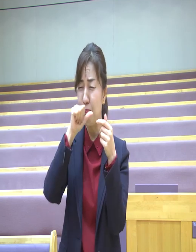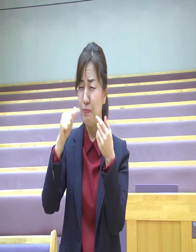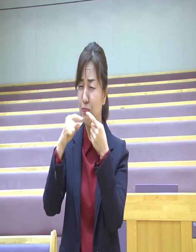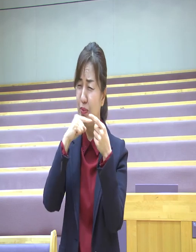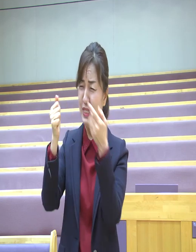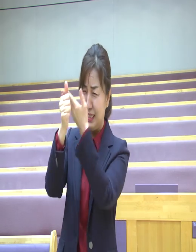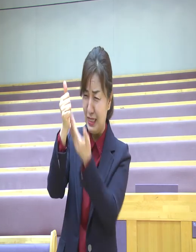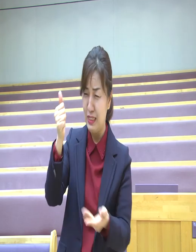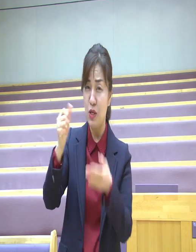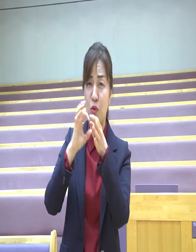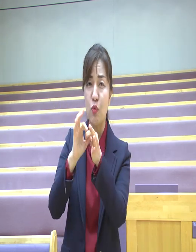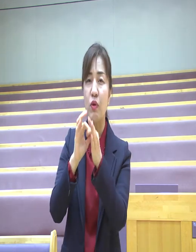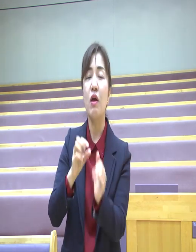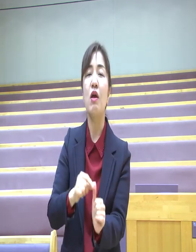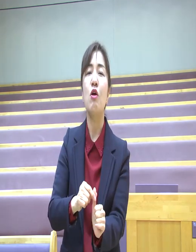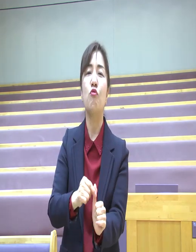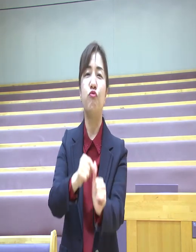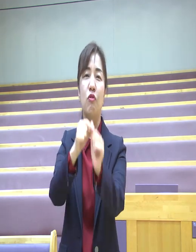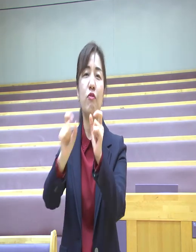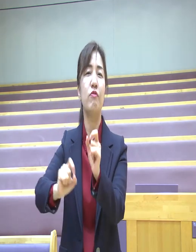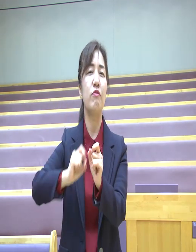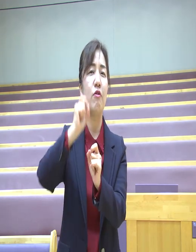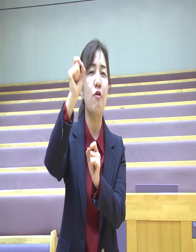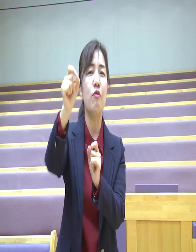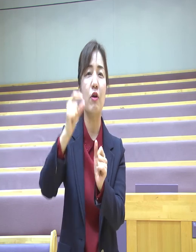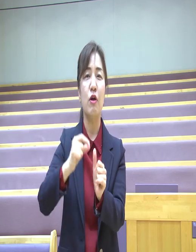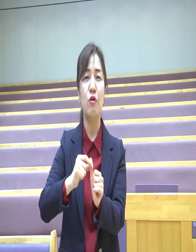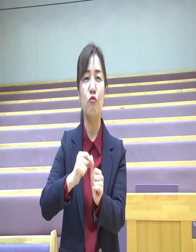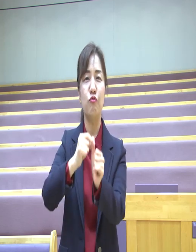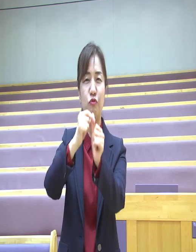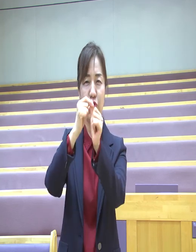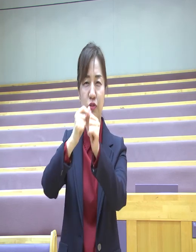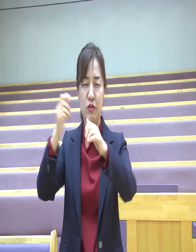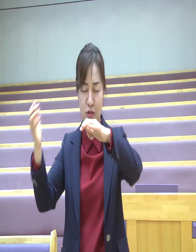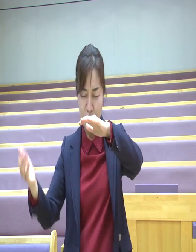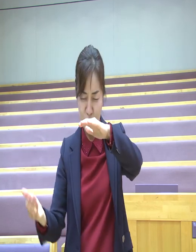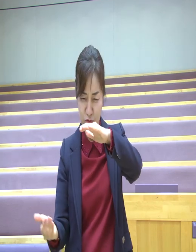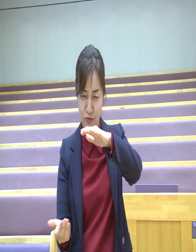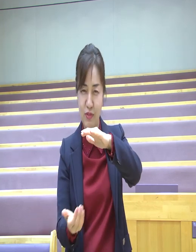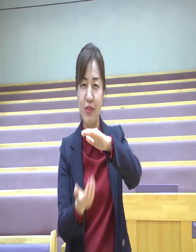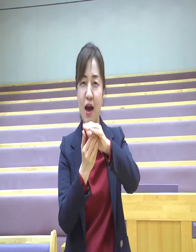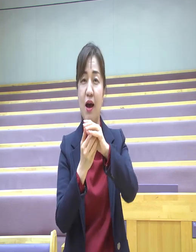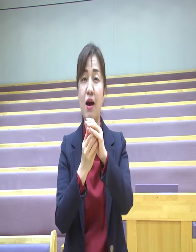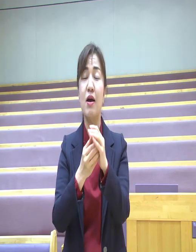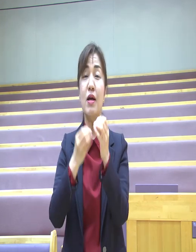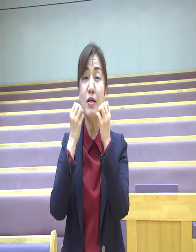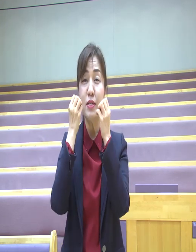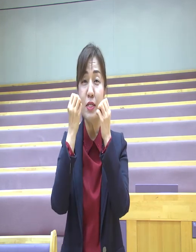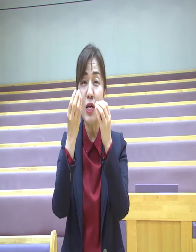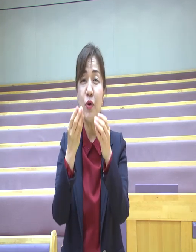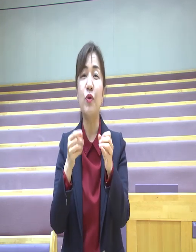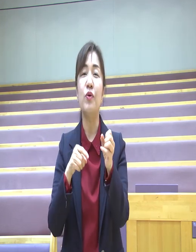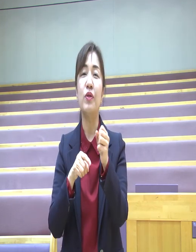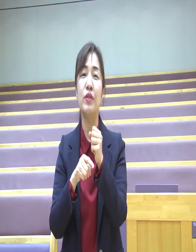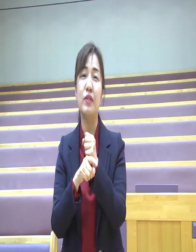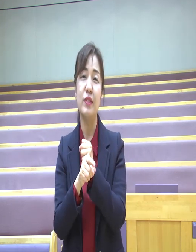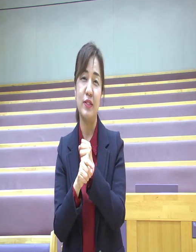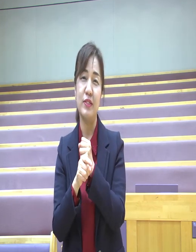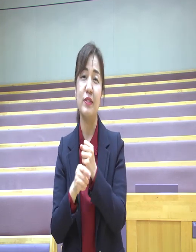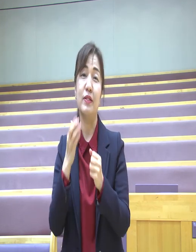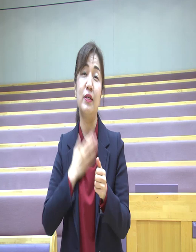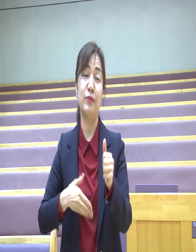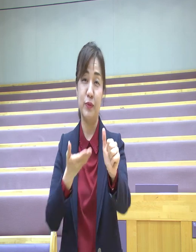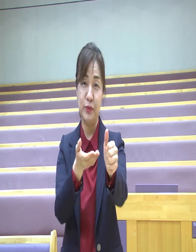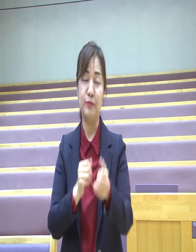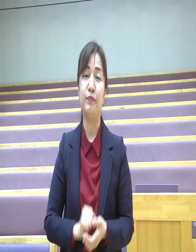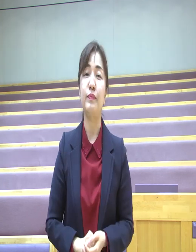흘리게 될 피를 통해 구원을, 영원한 구원을 이루게 될 것이라는 그 새로운 의미를